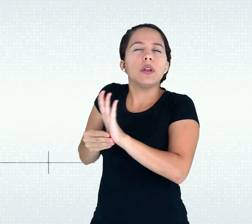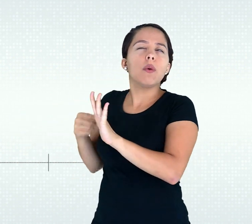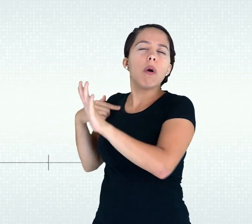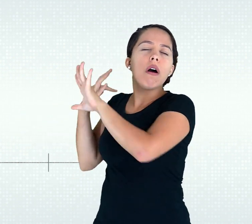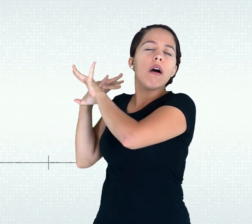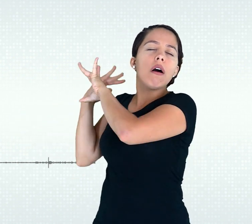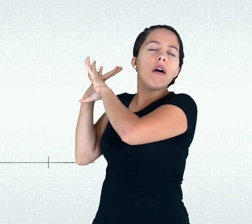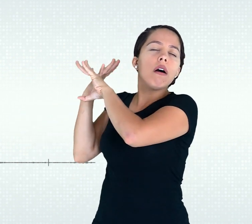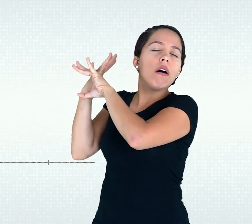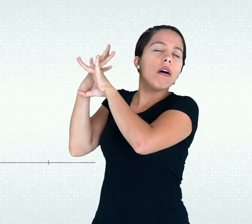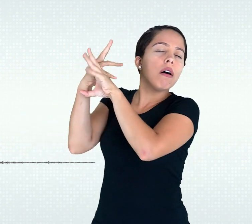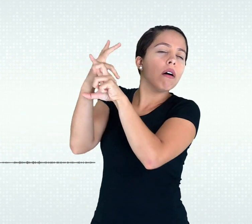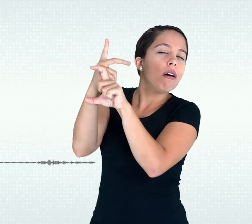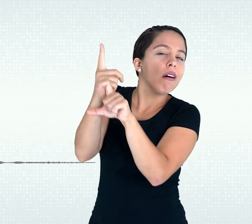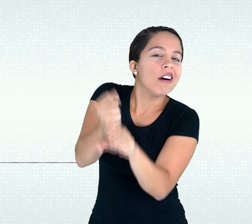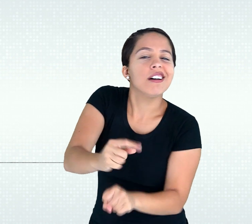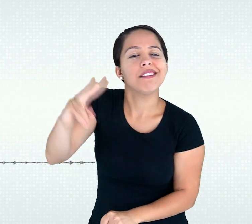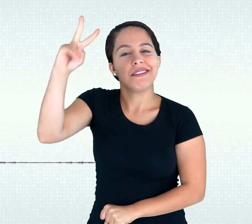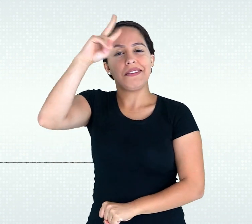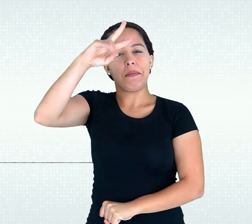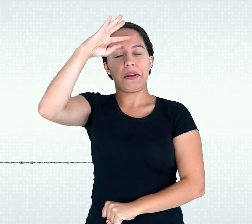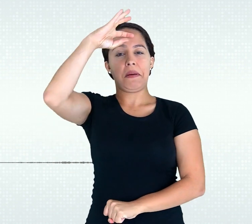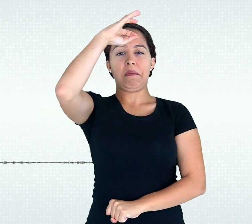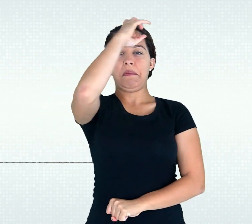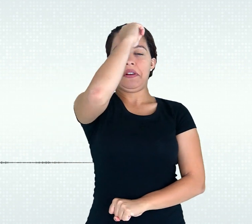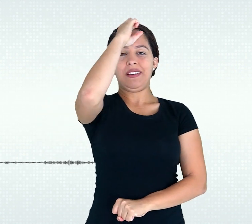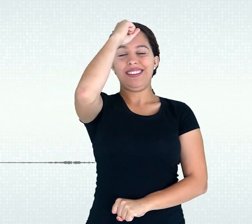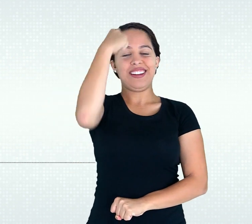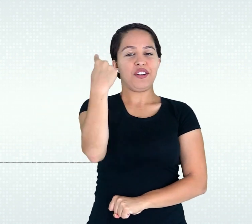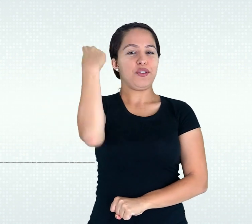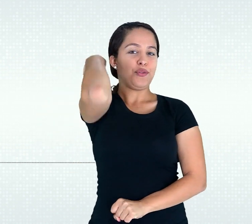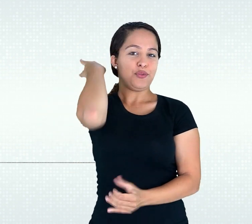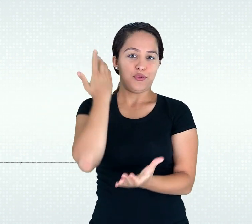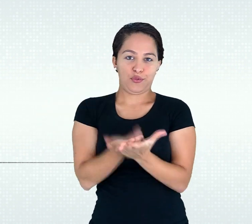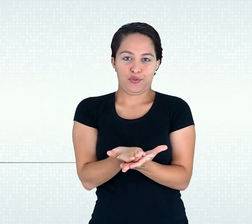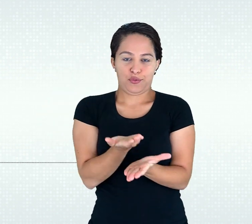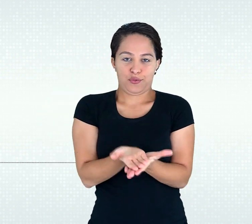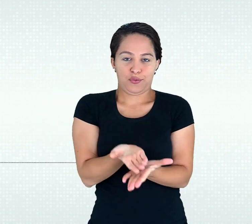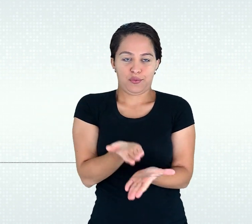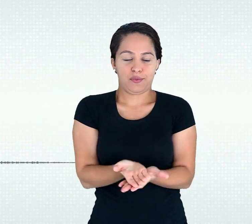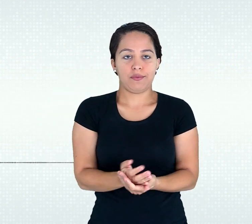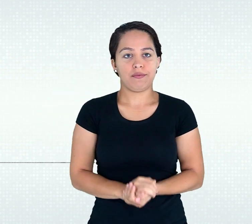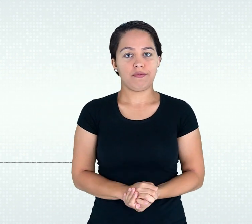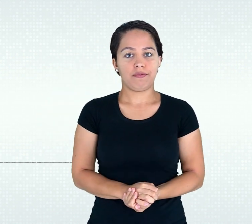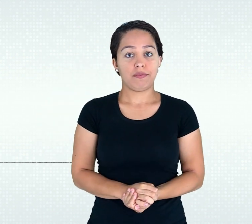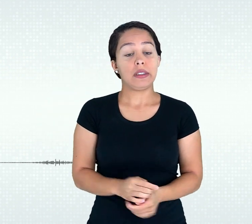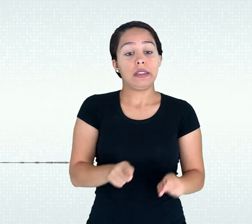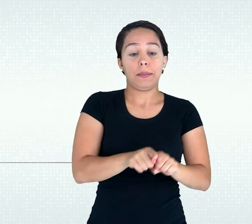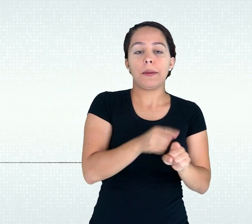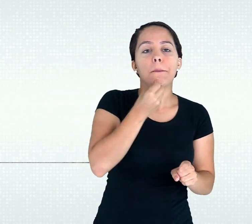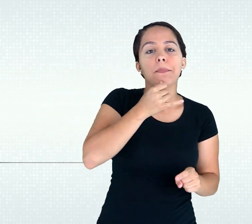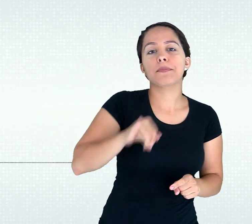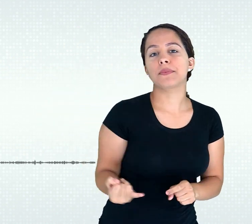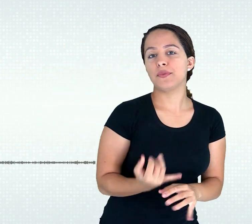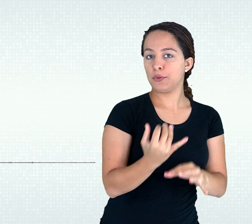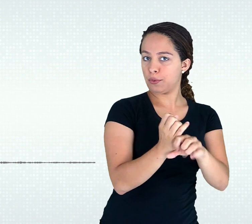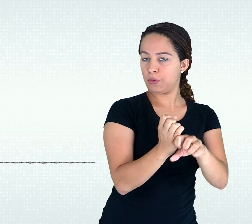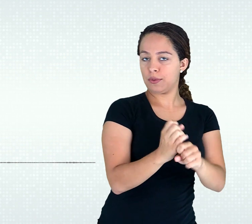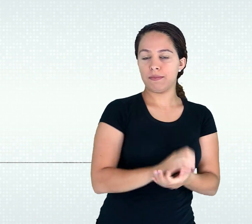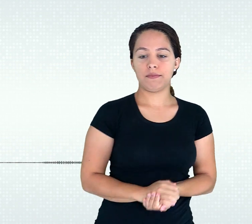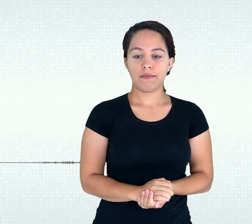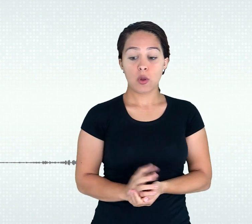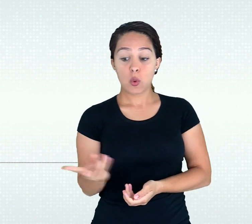nota visando à retomada da aprendizagem ambos momentos